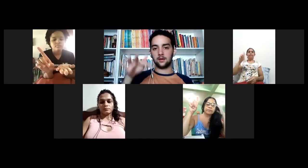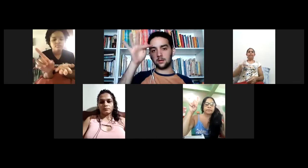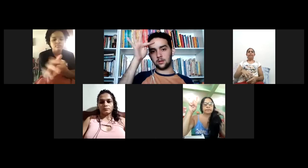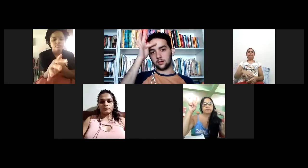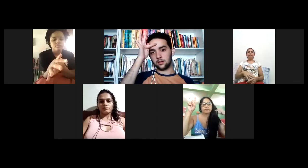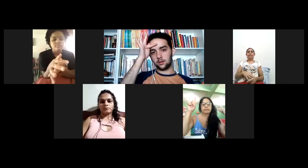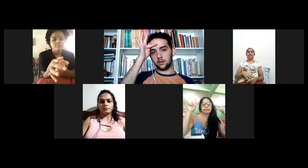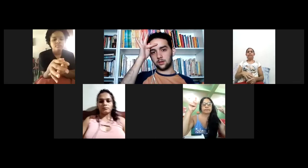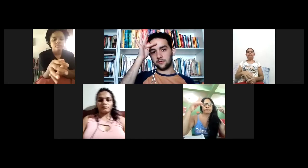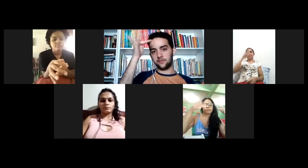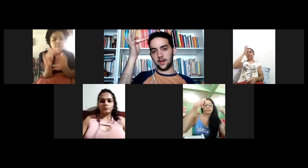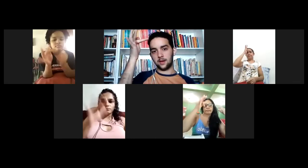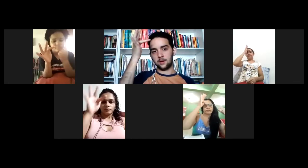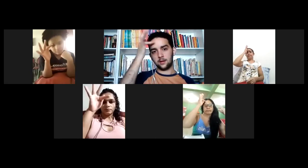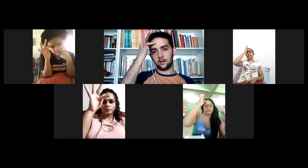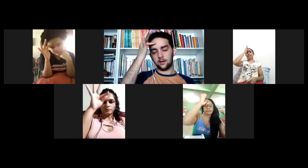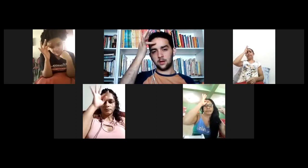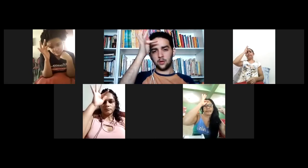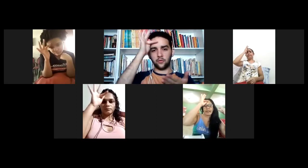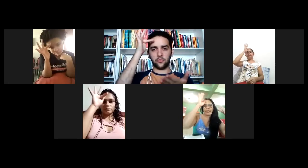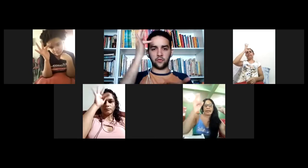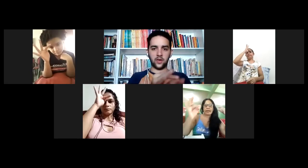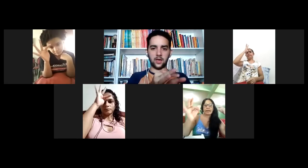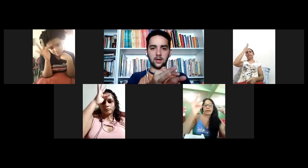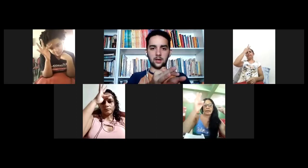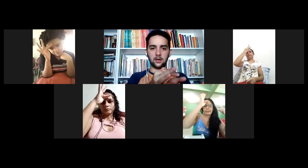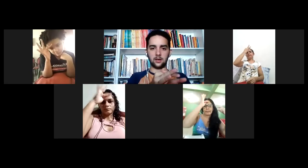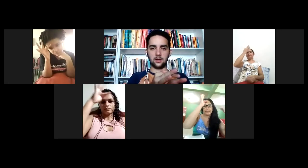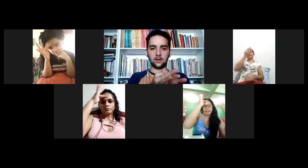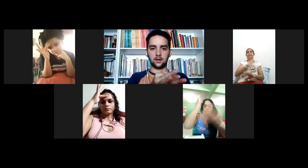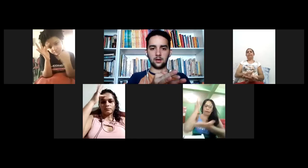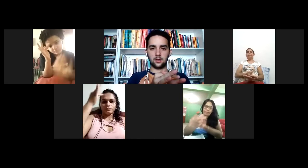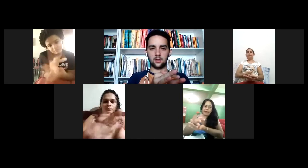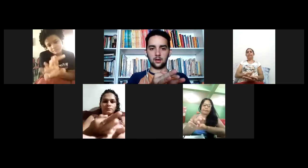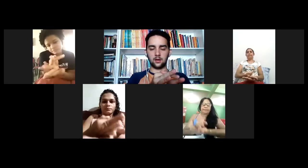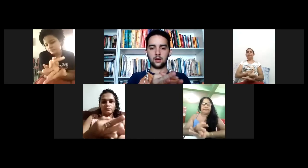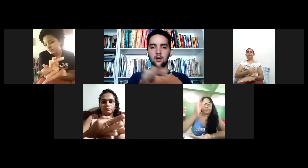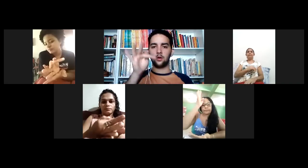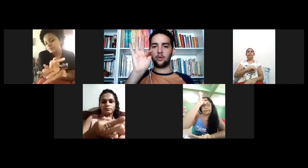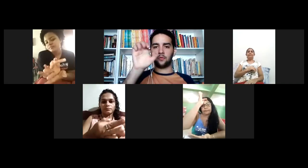fé, fé, fé,